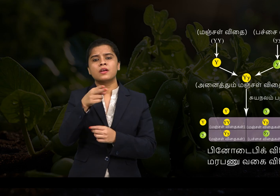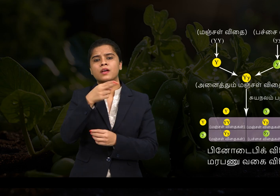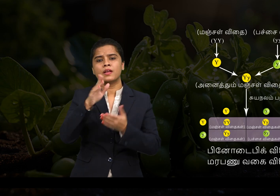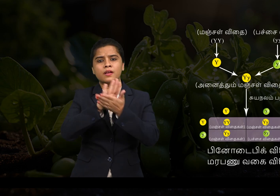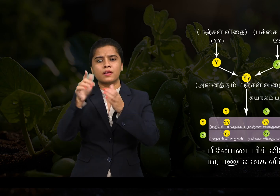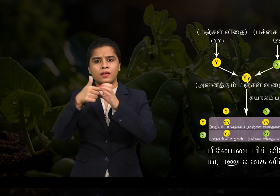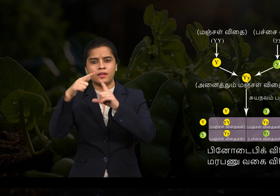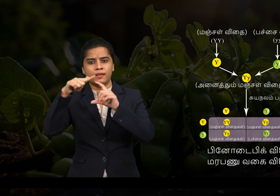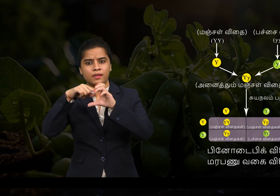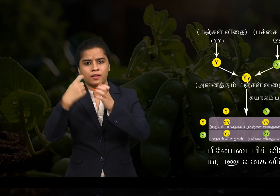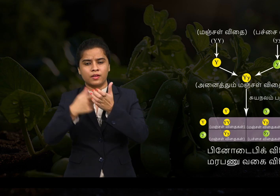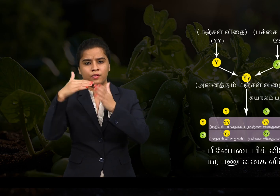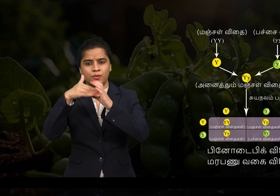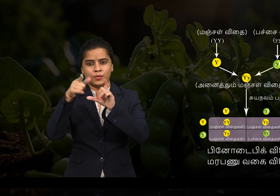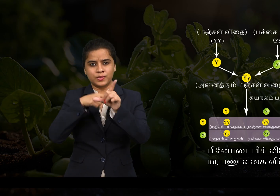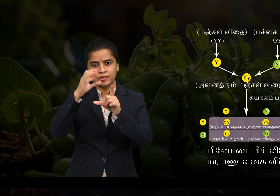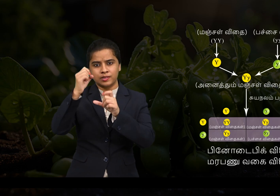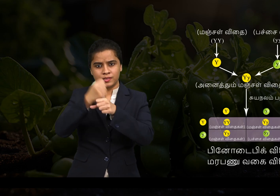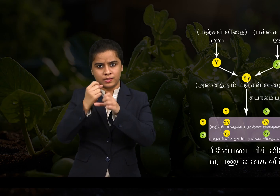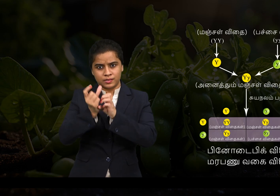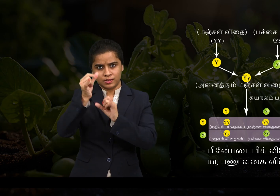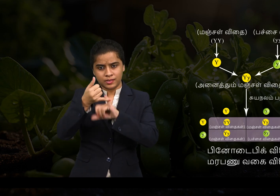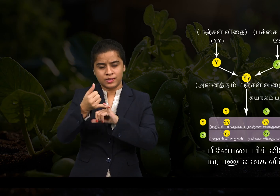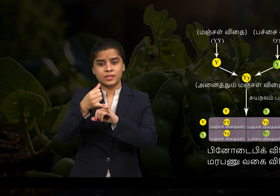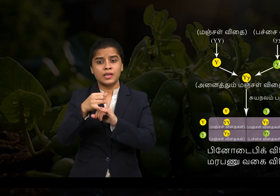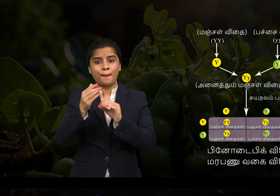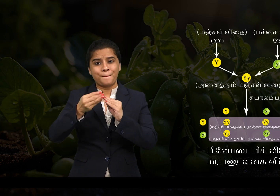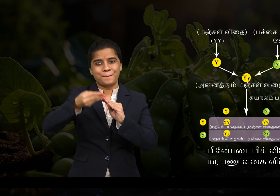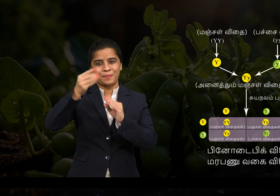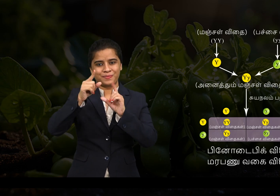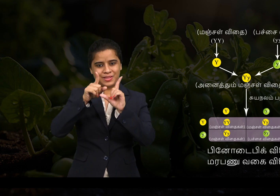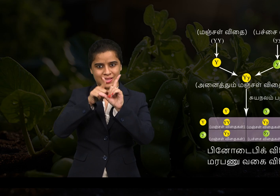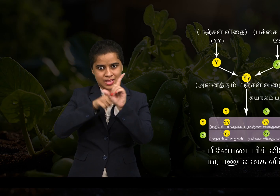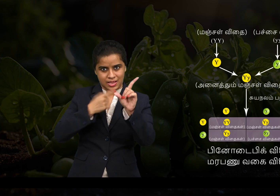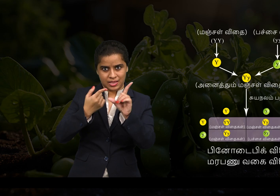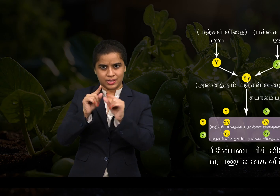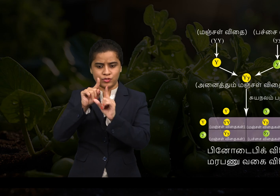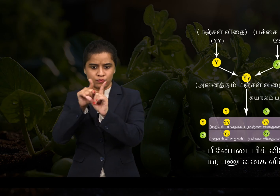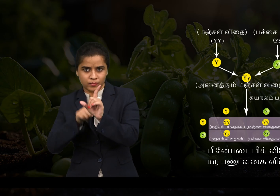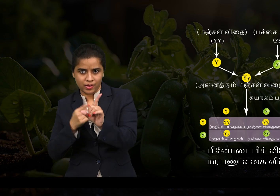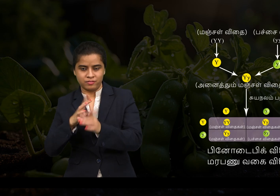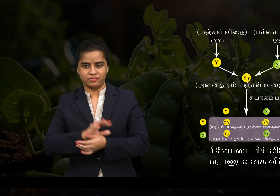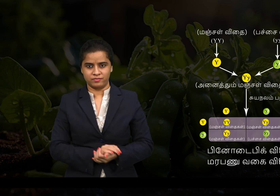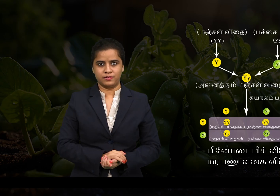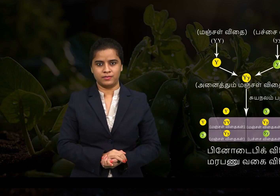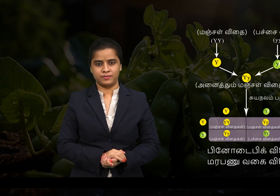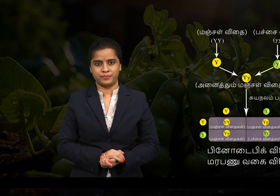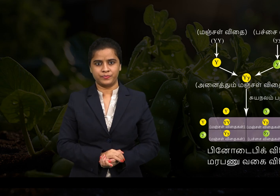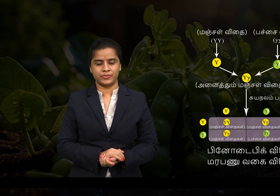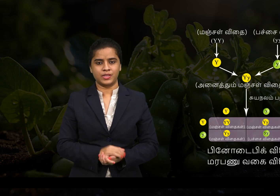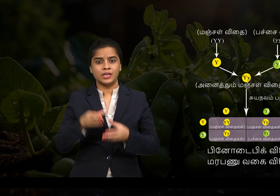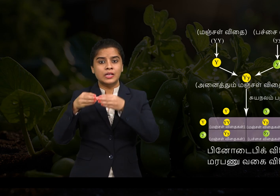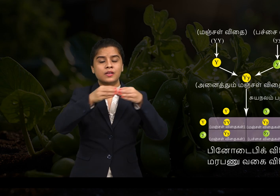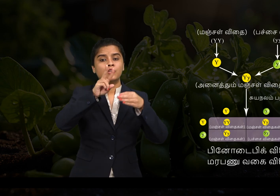பன்முகத்தன்மை கொண்டவை, அதாவது பெரிய ஆங்கில எழுத்து Y, சிறிய ஆங்கில எழுத்து Y.